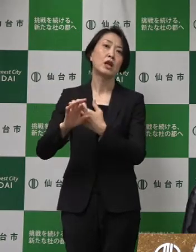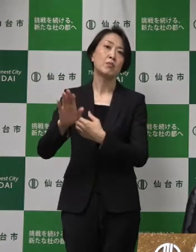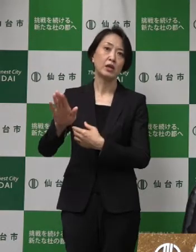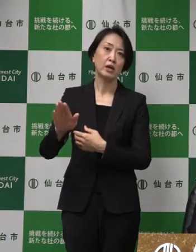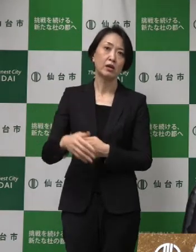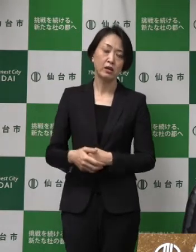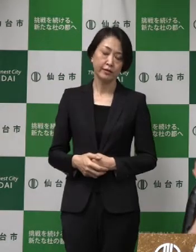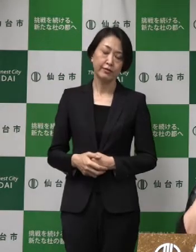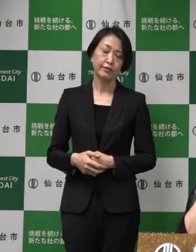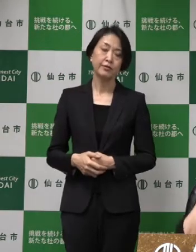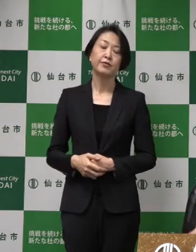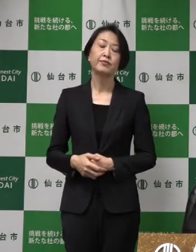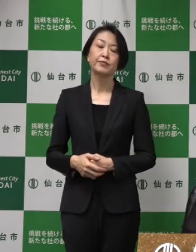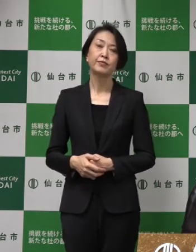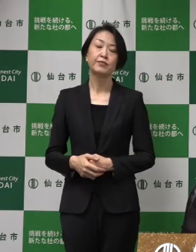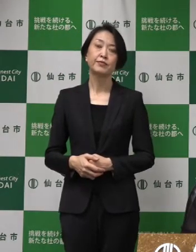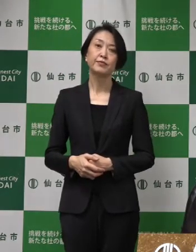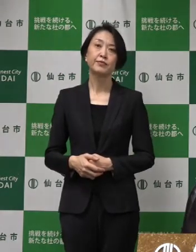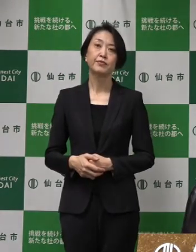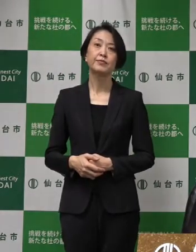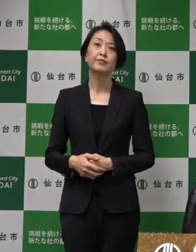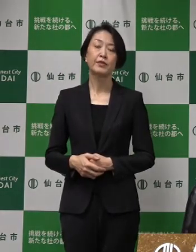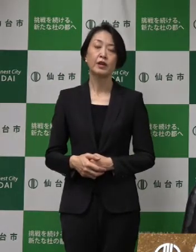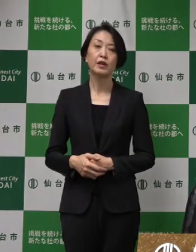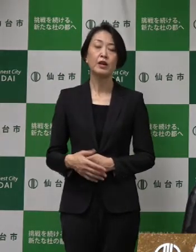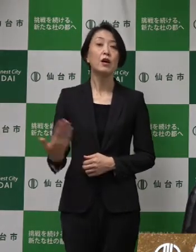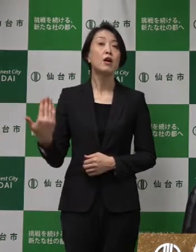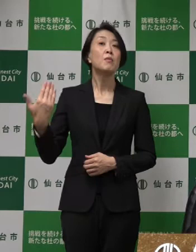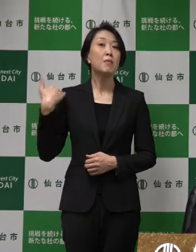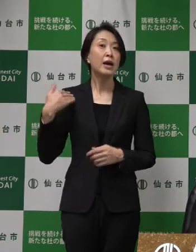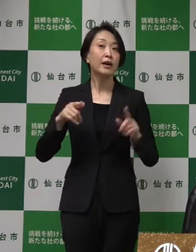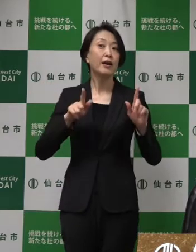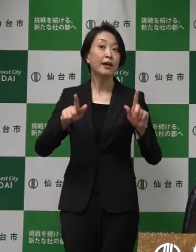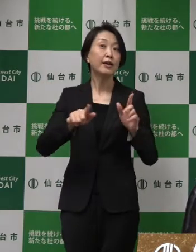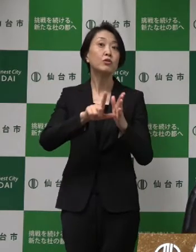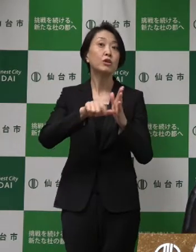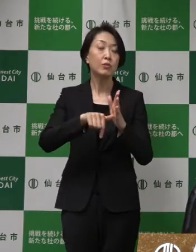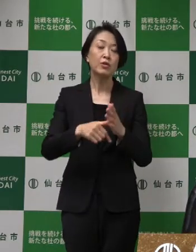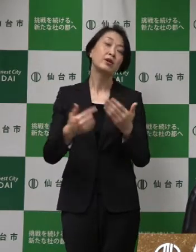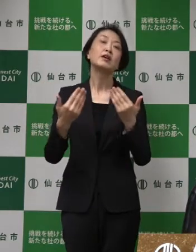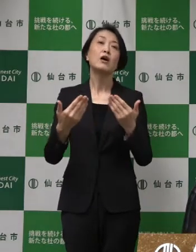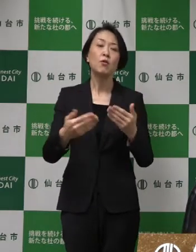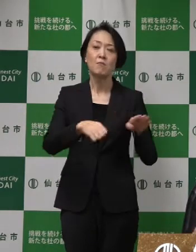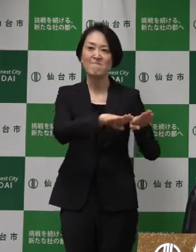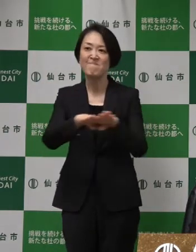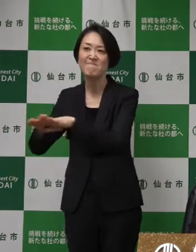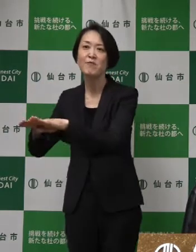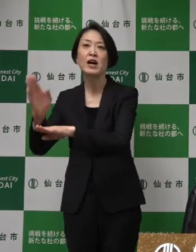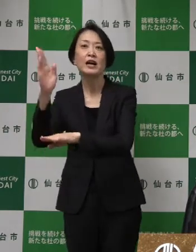先日も、学校の休校に関しては、一斉ということはなく